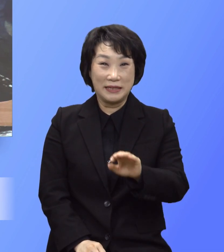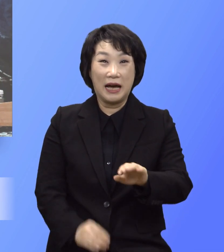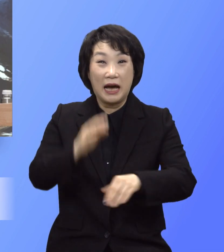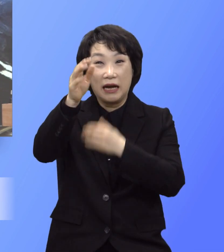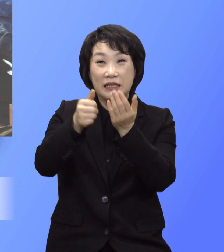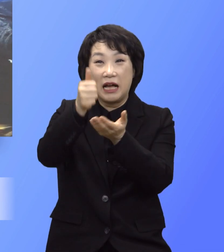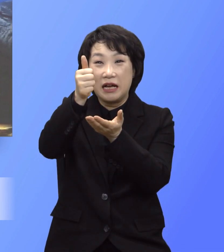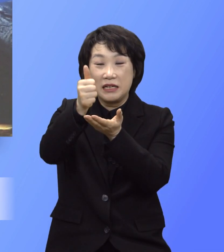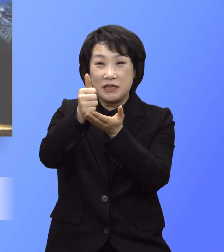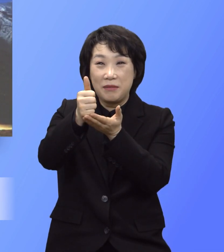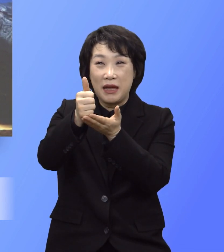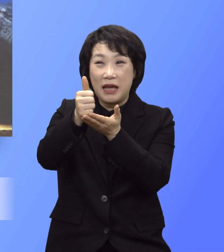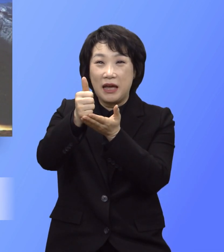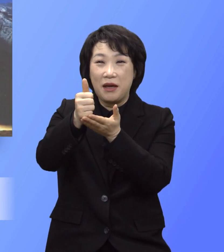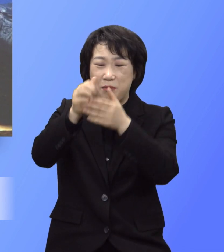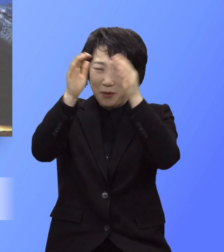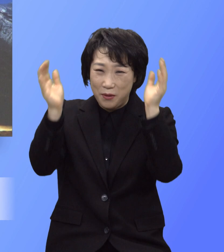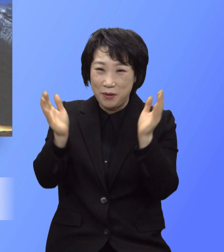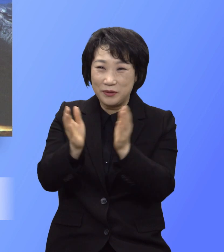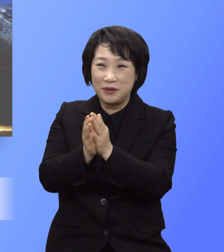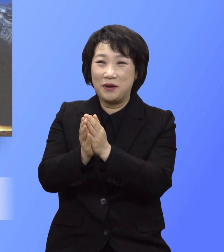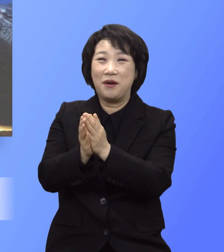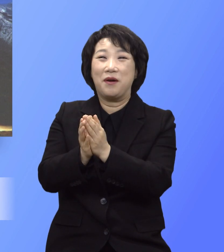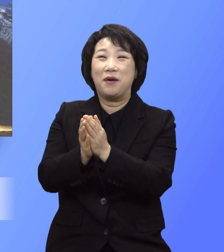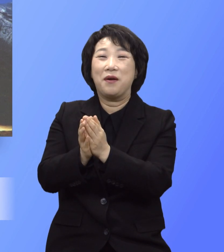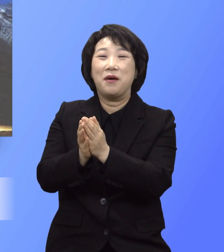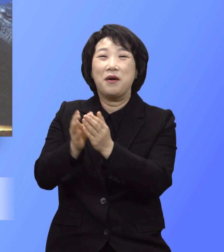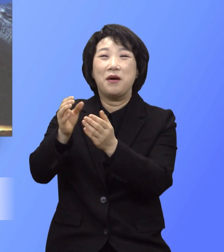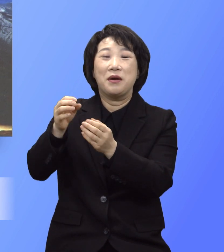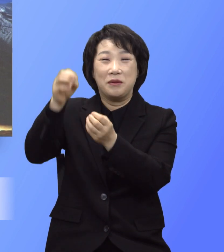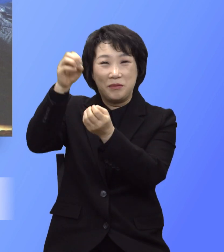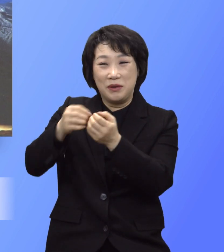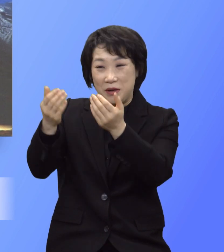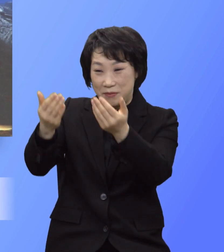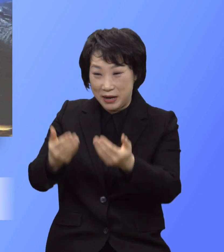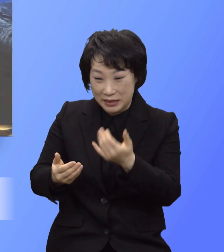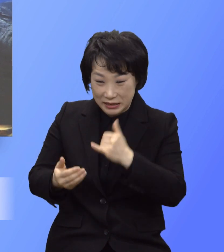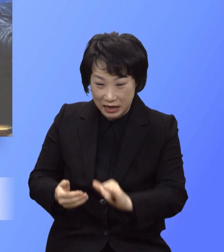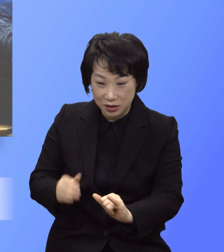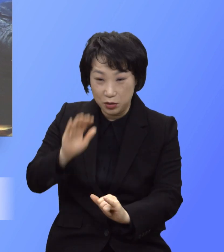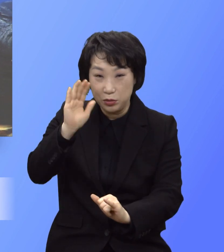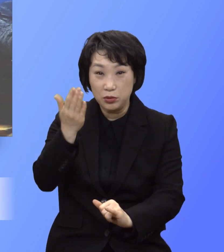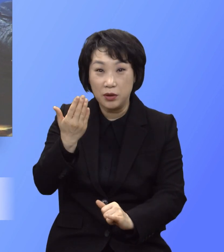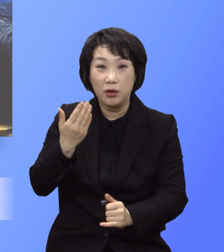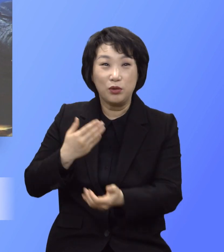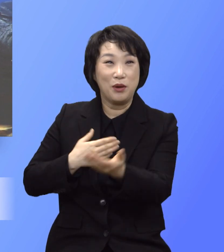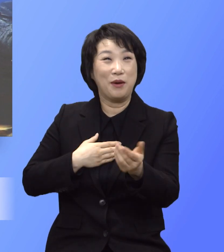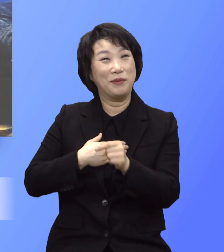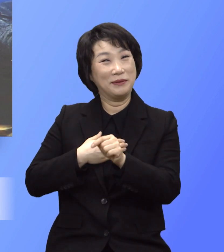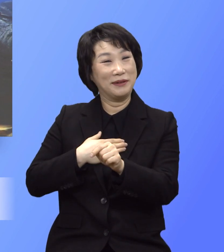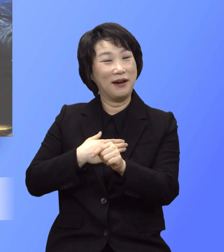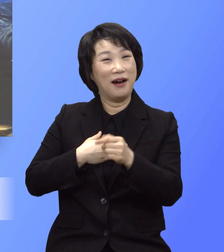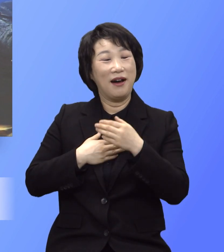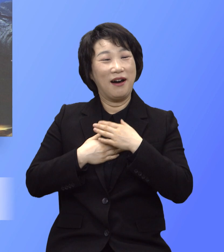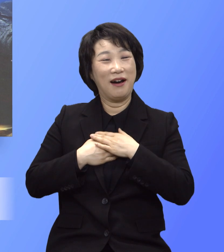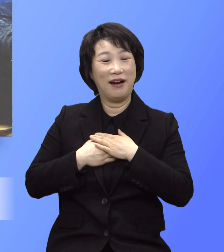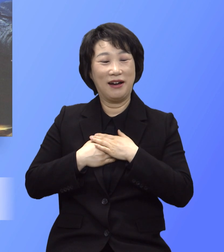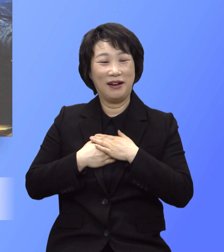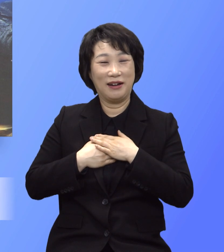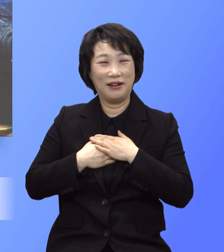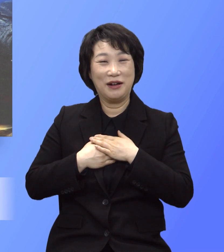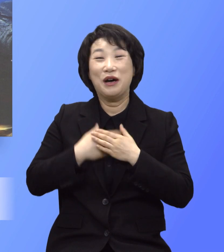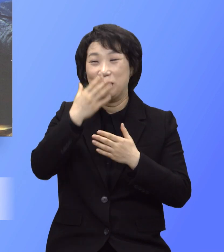하나님의 상속받을 자녀가 되었다라고 하는 데는 얼마나